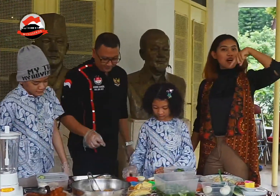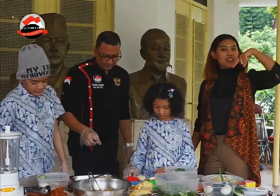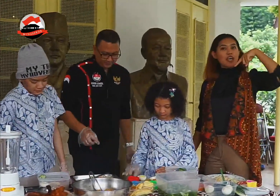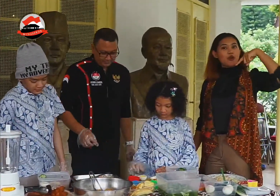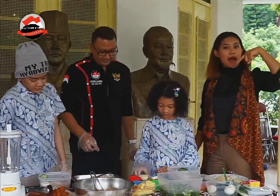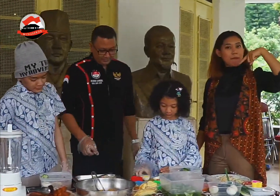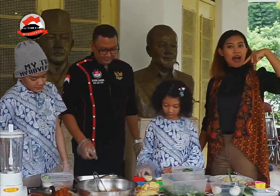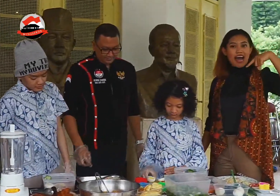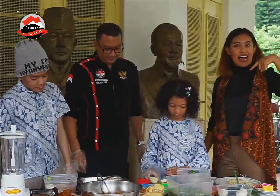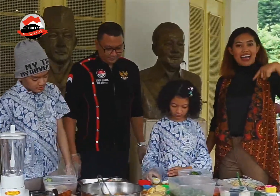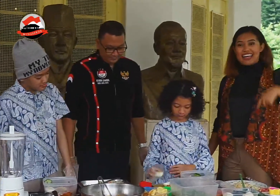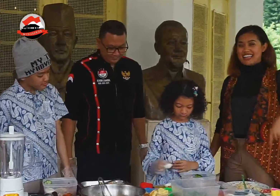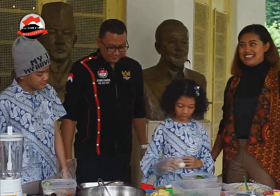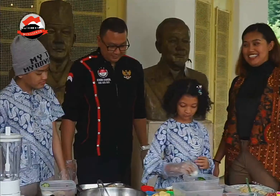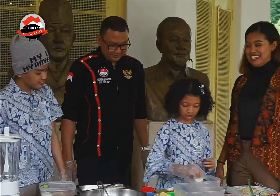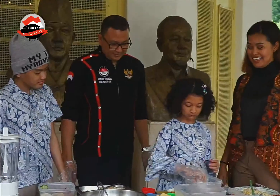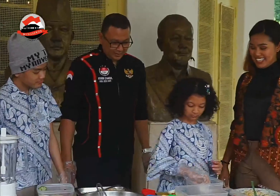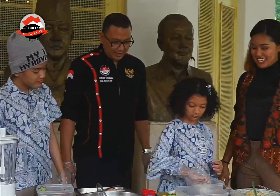paling suka sayur apa.